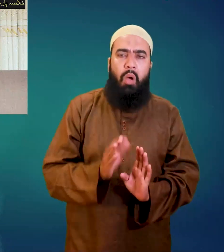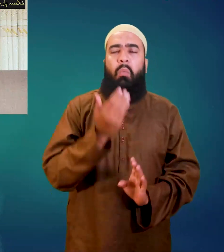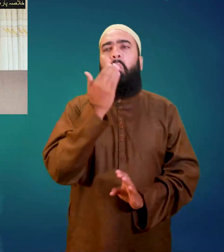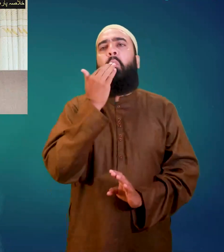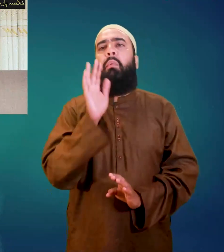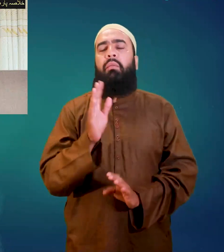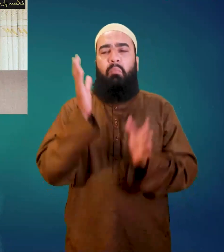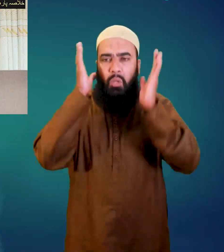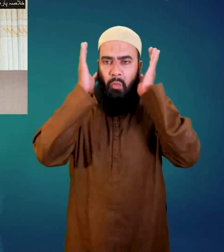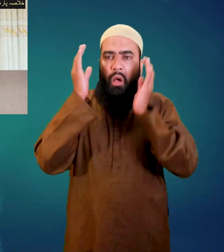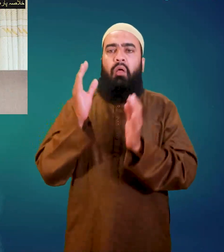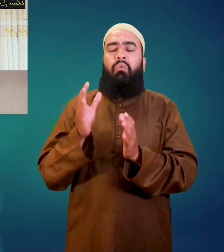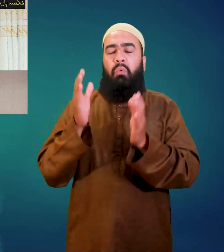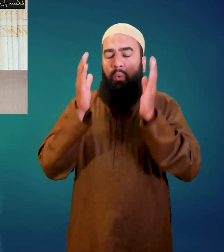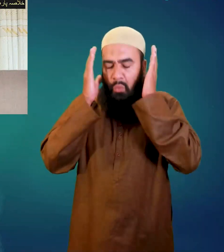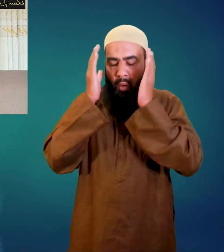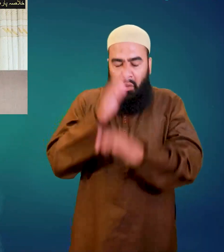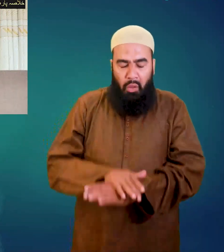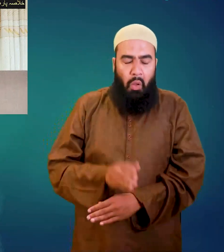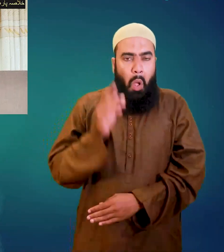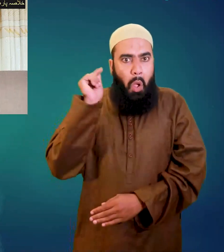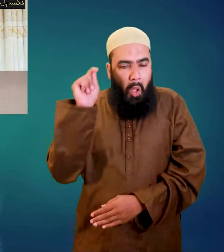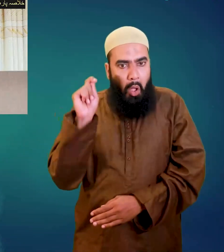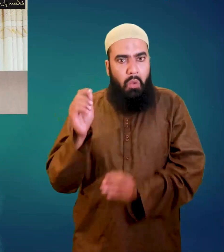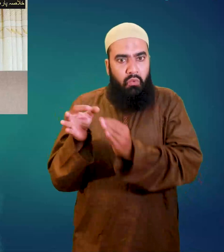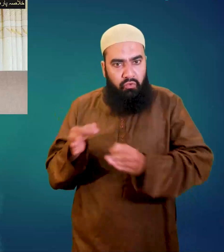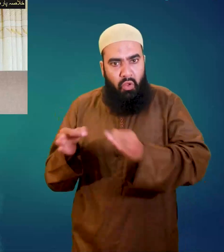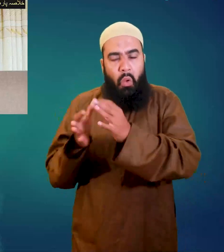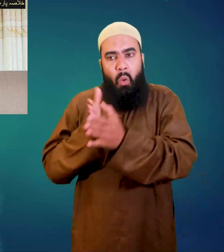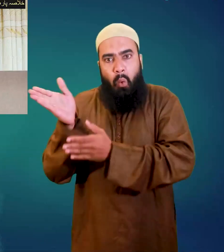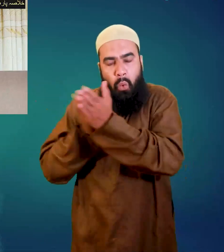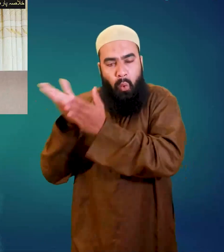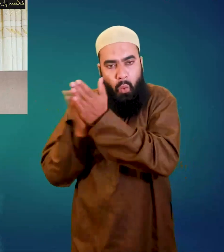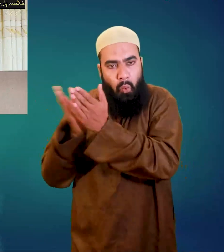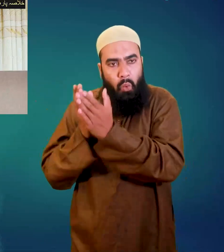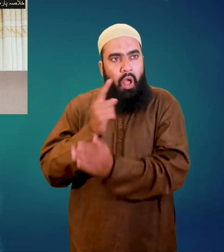گویا ادا نہیں ہوئی، وہ نماز کامل نماز نہ ہوگی۔